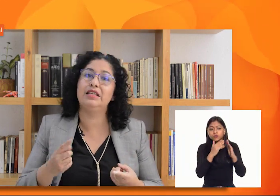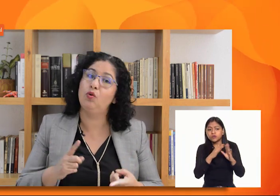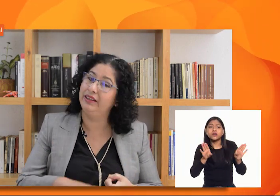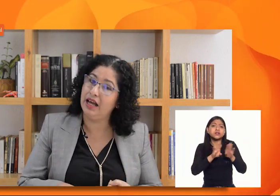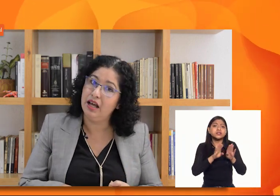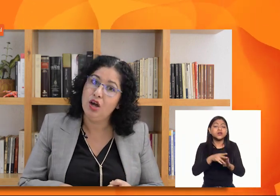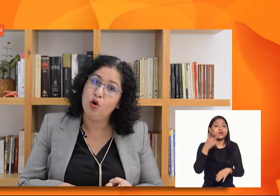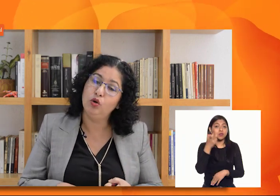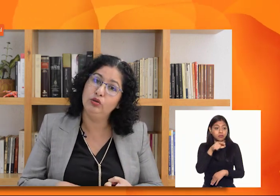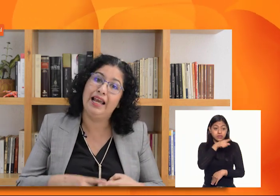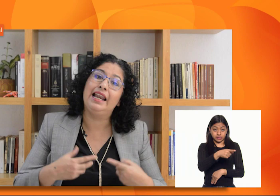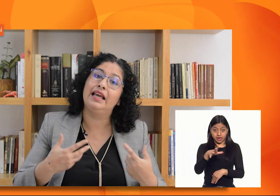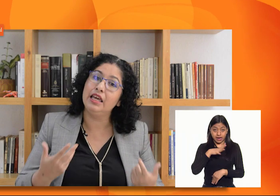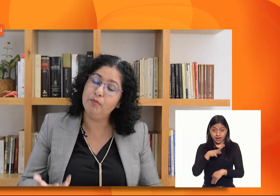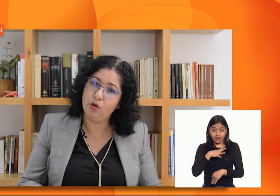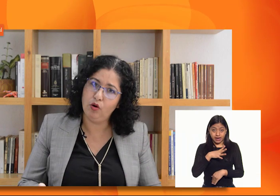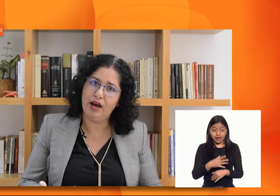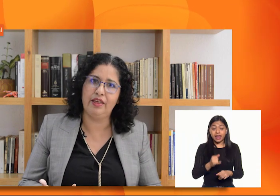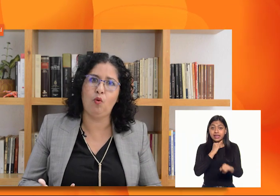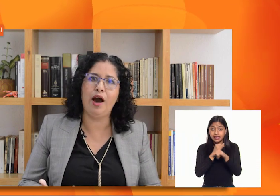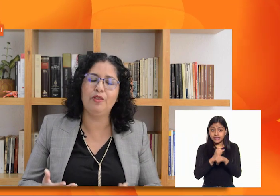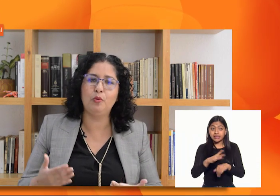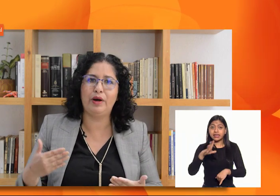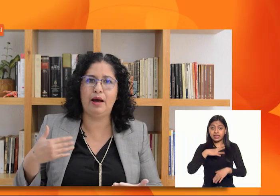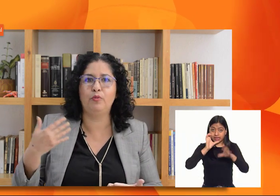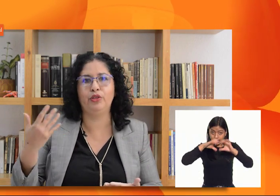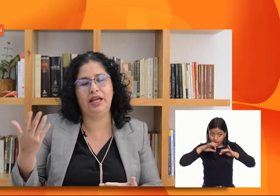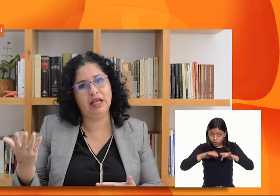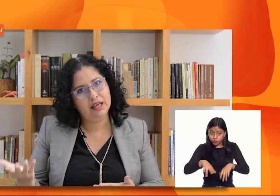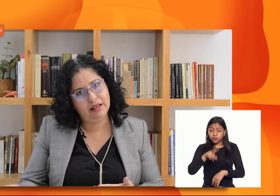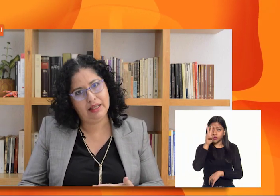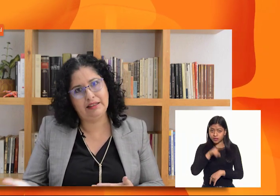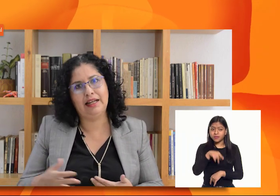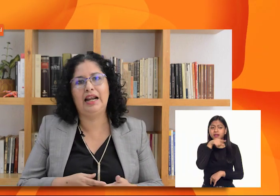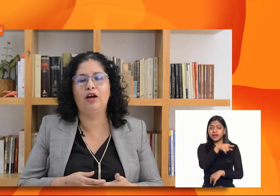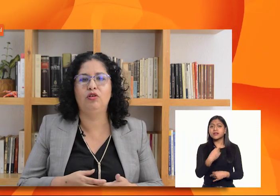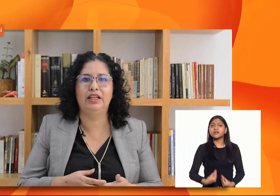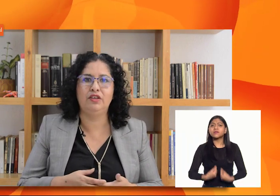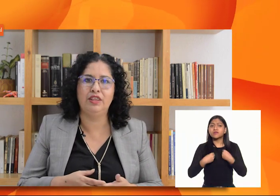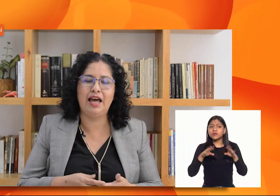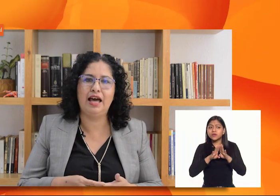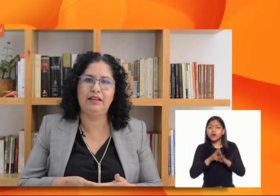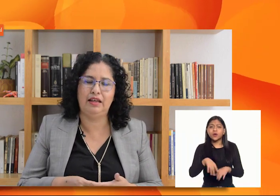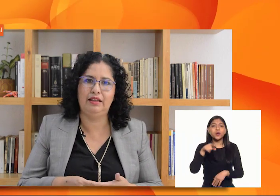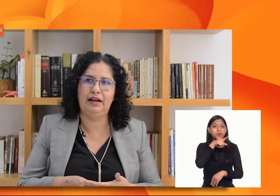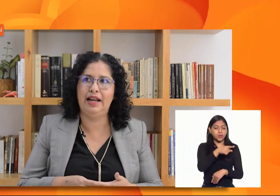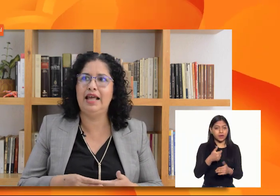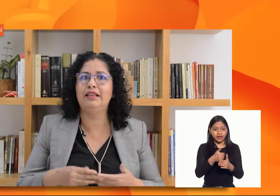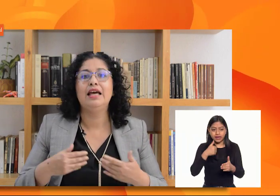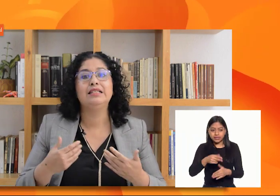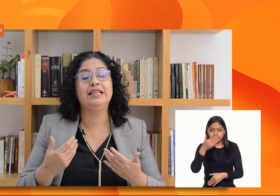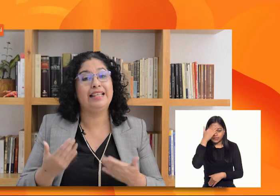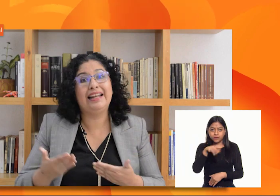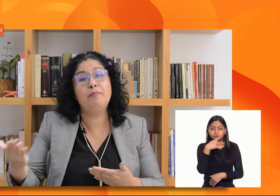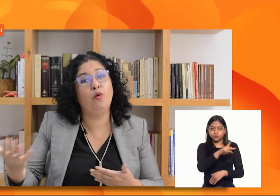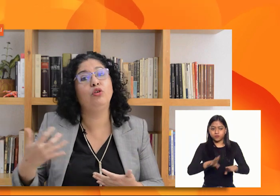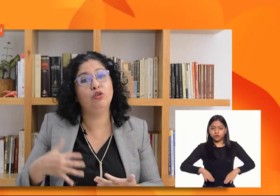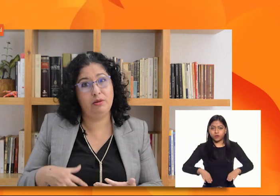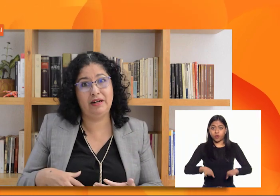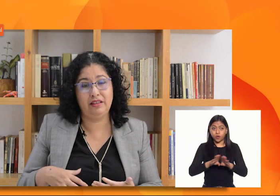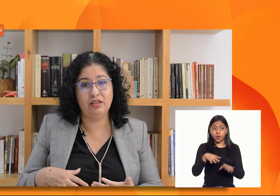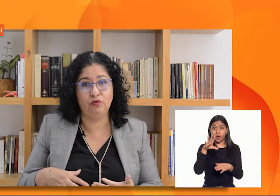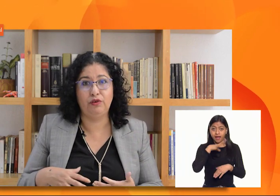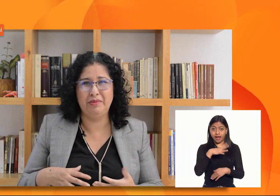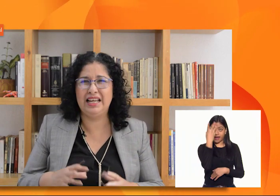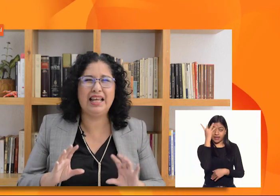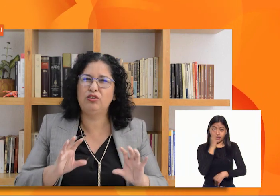encuentra, si cuenta con el equipo adecuado para poder tener la conectividad a internet, si tiene apoyo